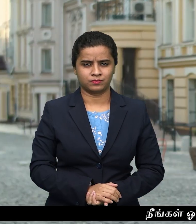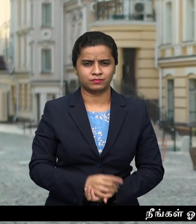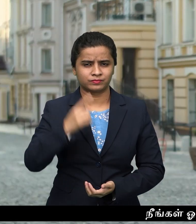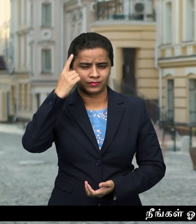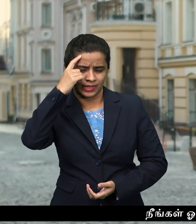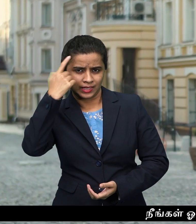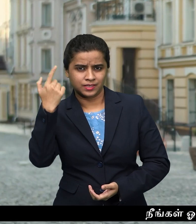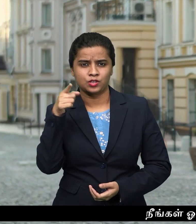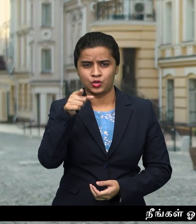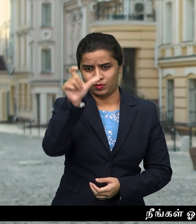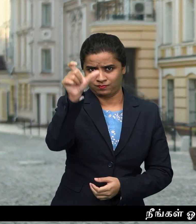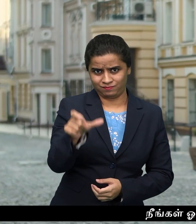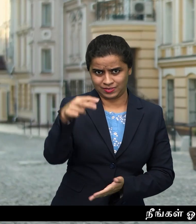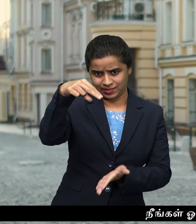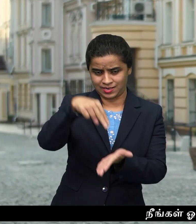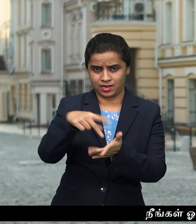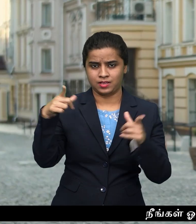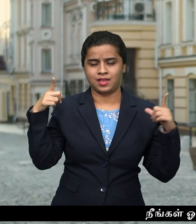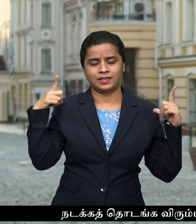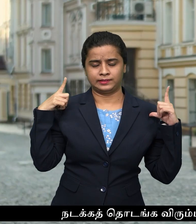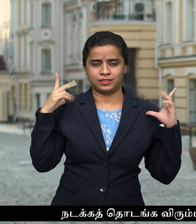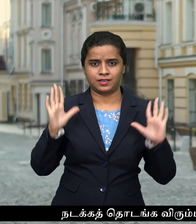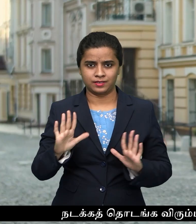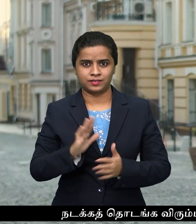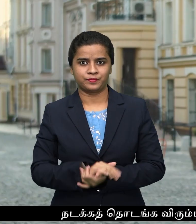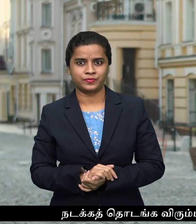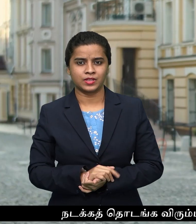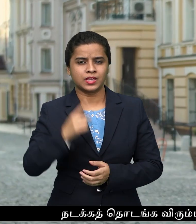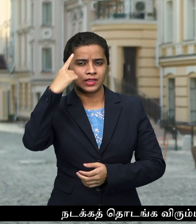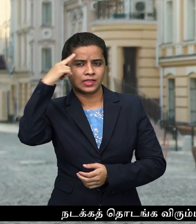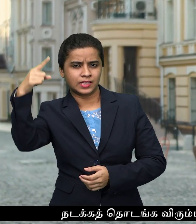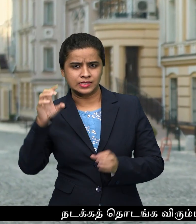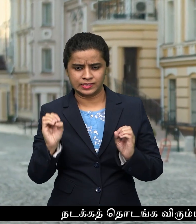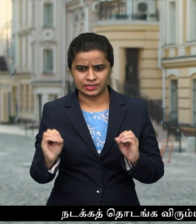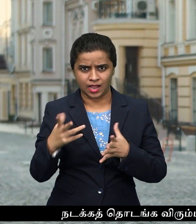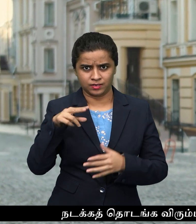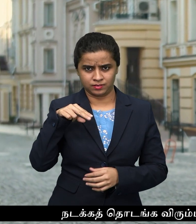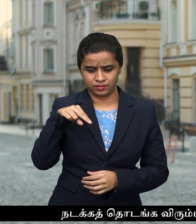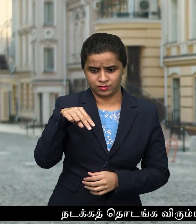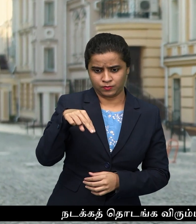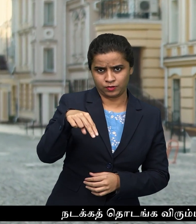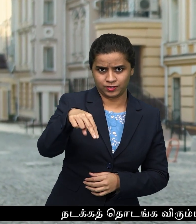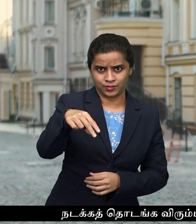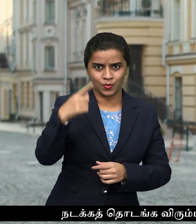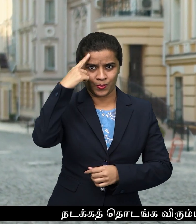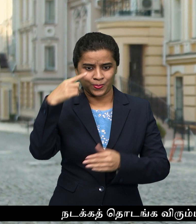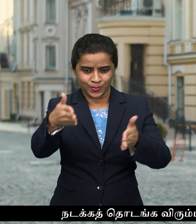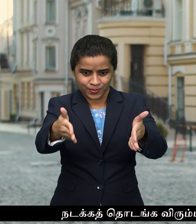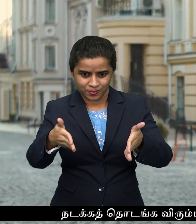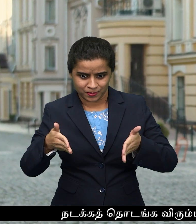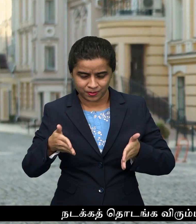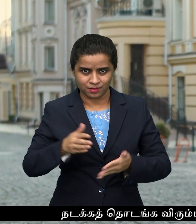நீங்கள் ஓய்வில் நின்று சாலையில் நடக்கத் தொடங்க விரும்புகிறீர்கள் என்று வைத்துக்கொள்வோம்.